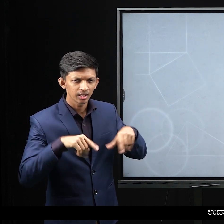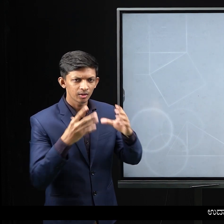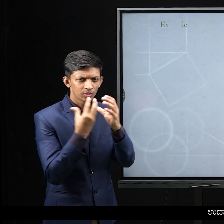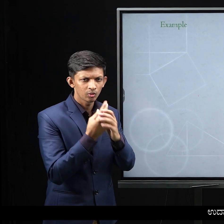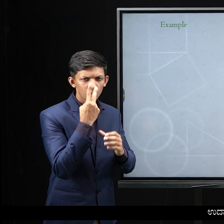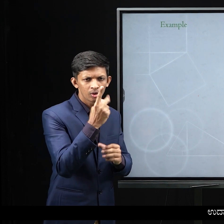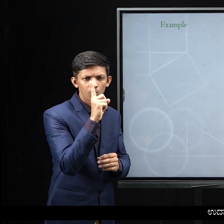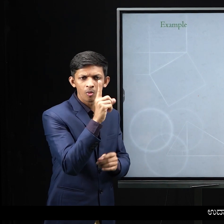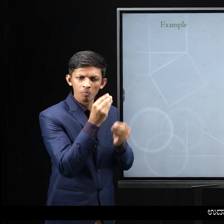ಉದಾಹರಣೆ: